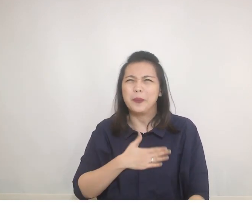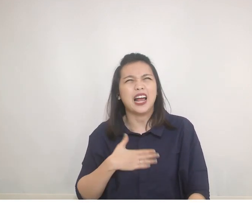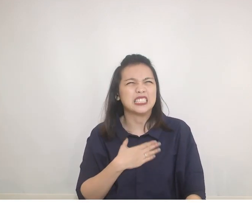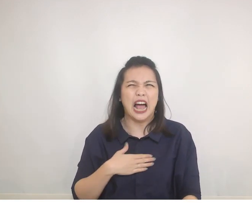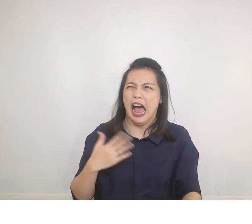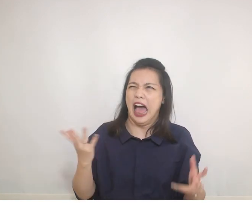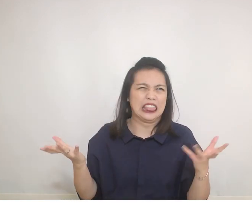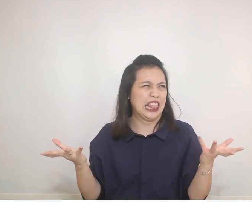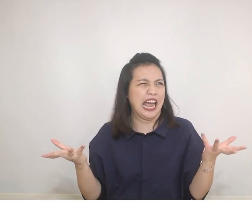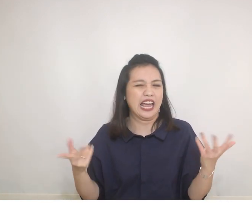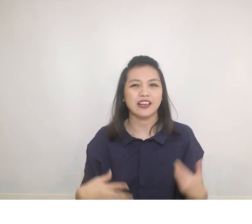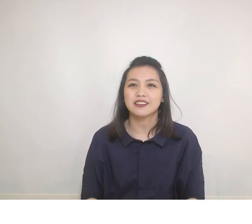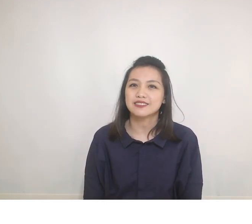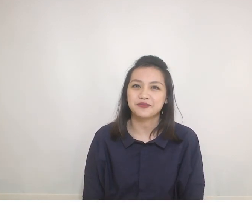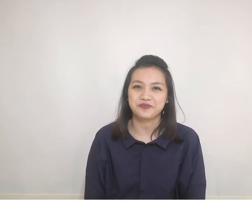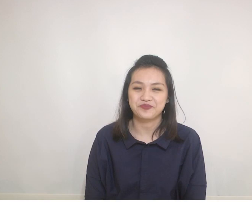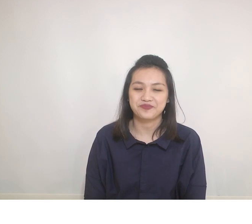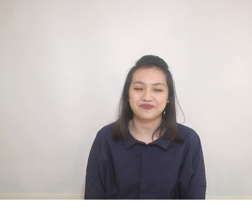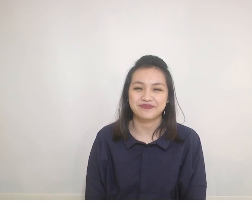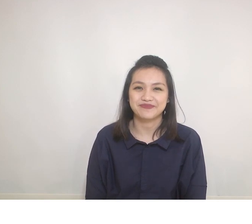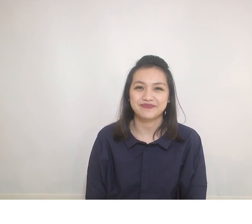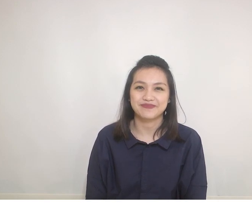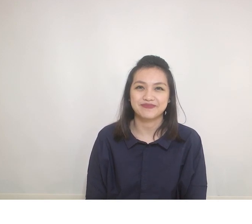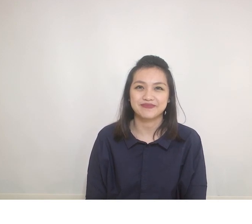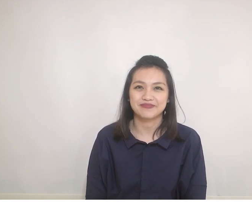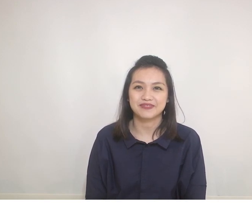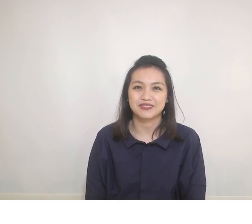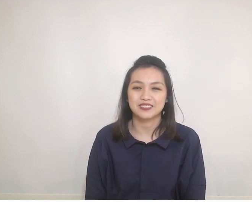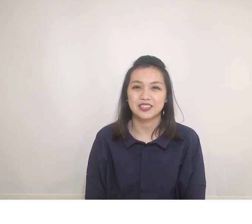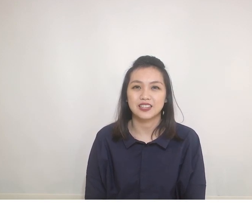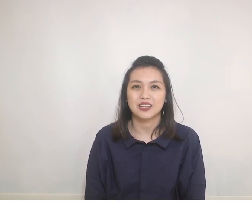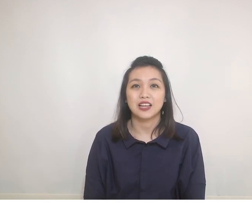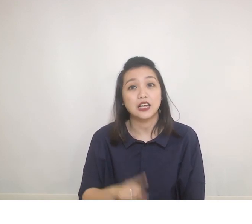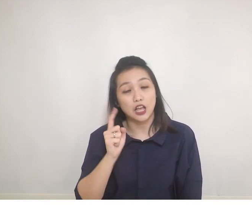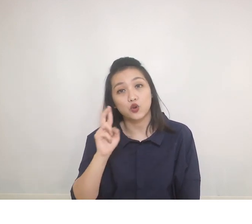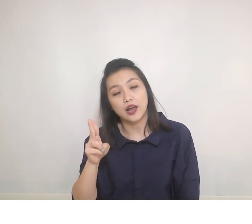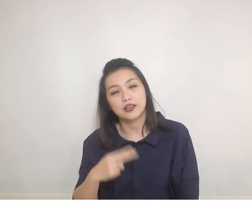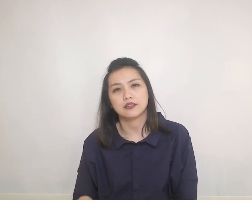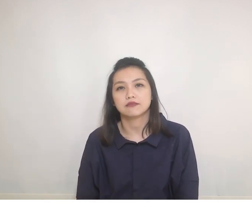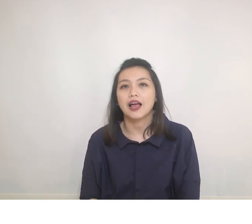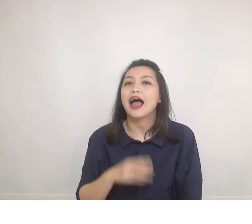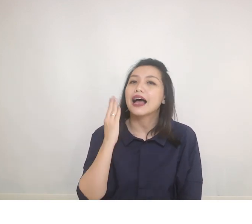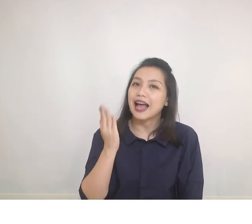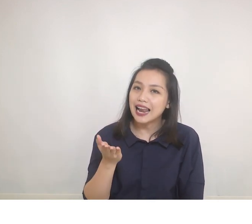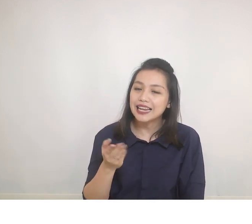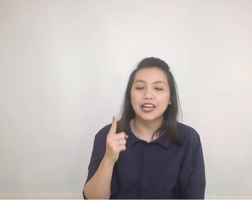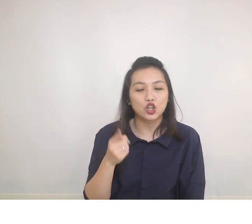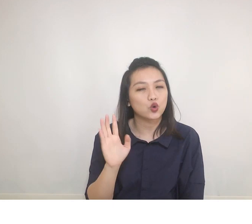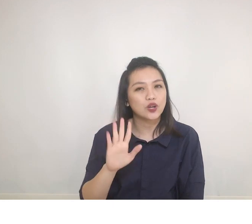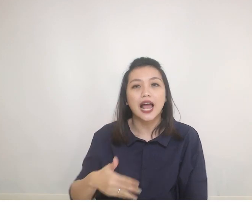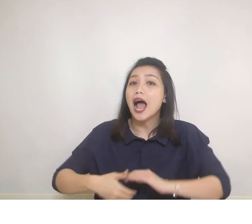supaya membalancekan dan emosi kalian atau ambisi atau keinginan yang tidak terbendung pada saat itu